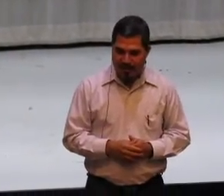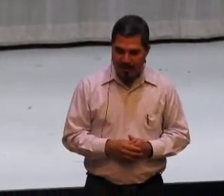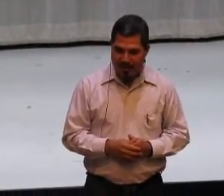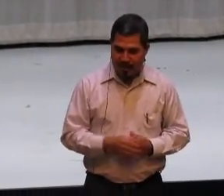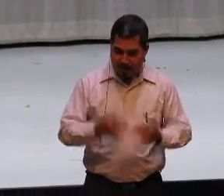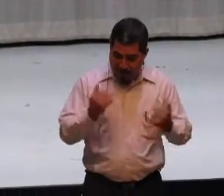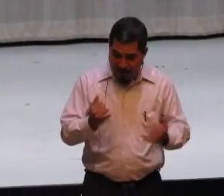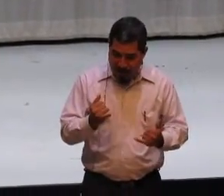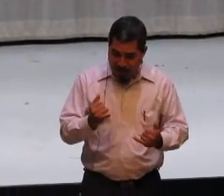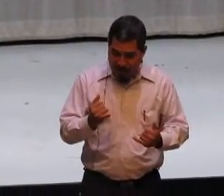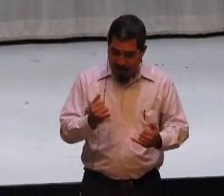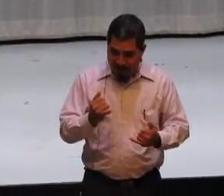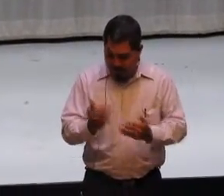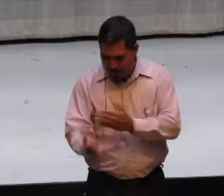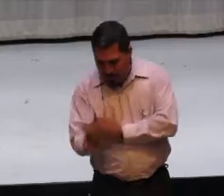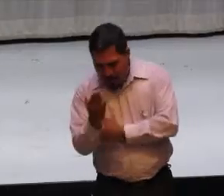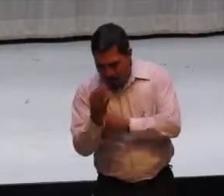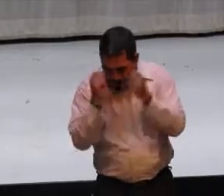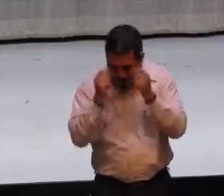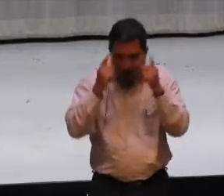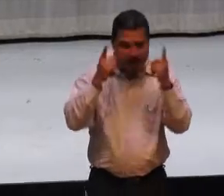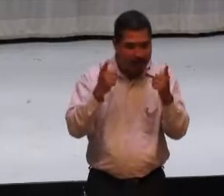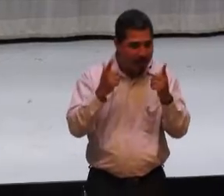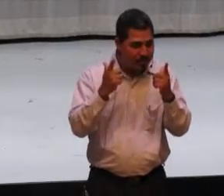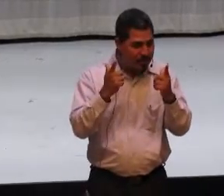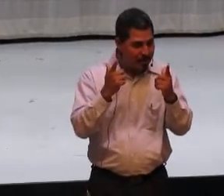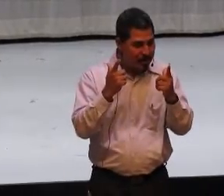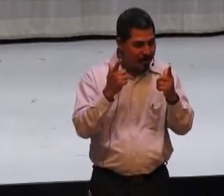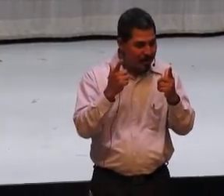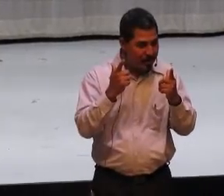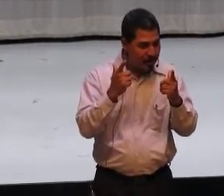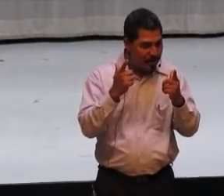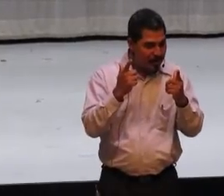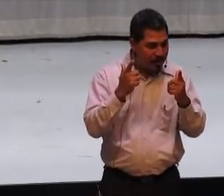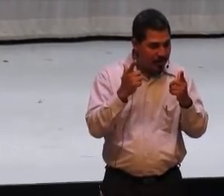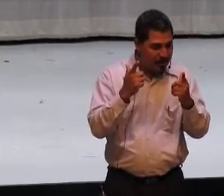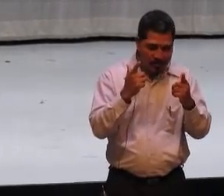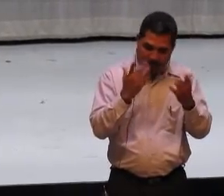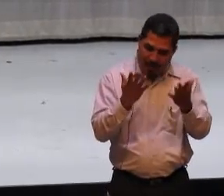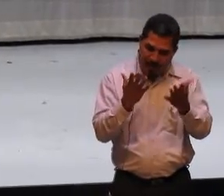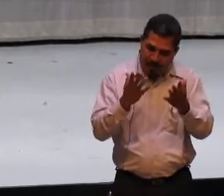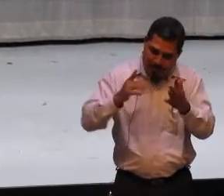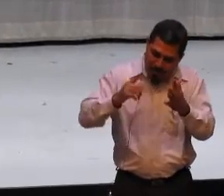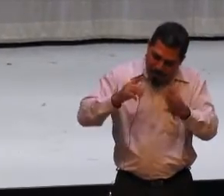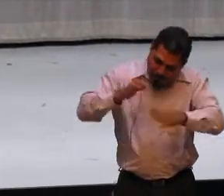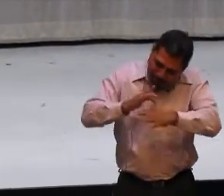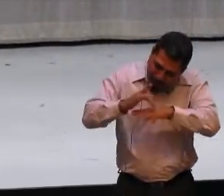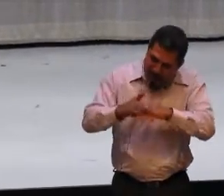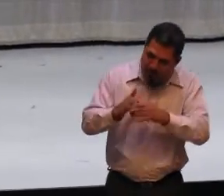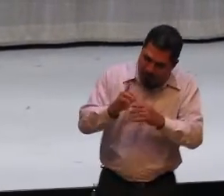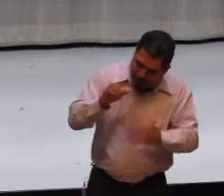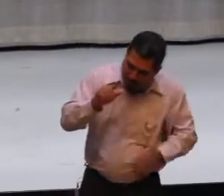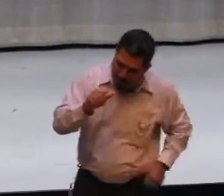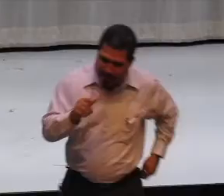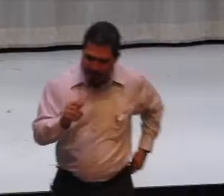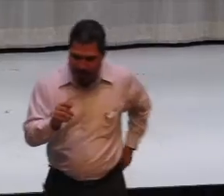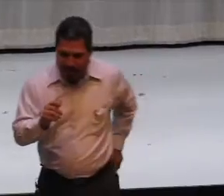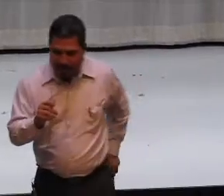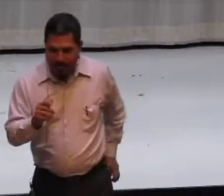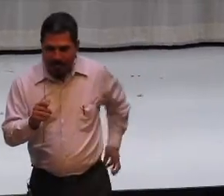Nada. Aquí, en la mañana, cuando despertamos, tal vez no tempranito, pero después,